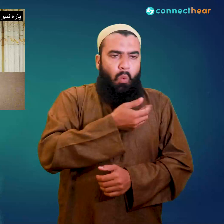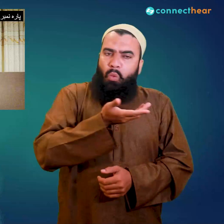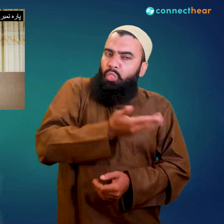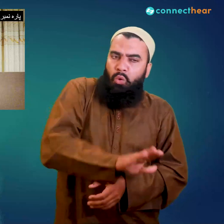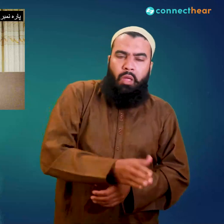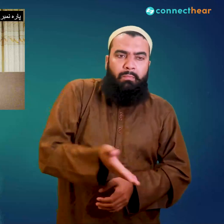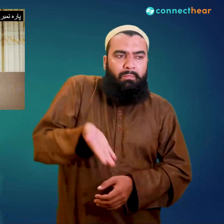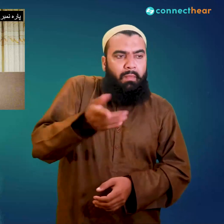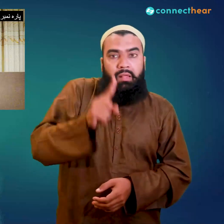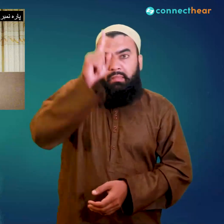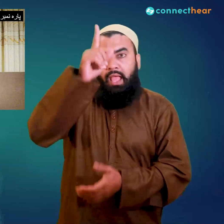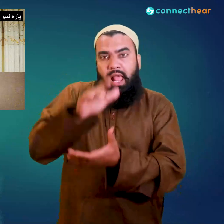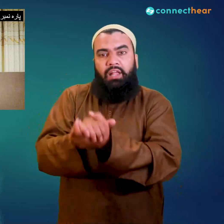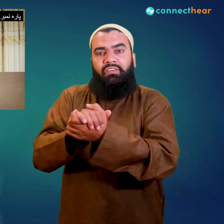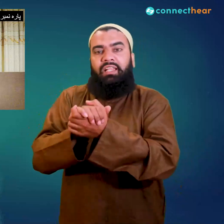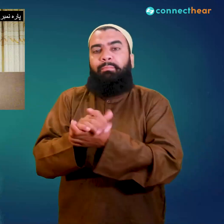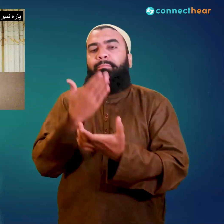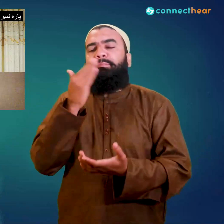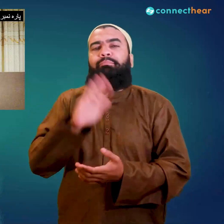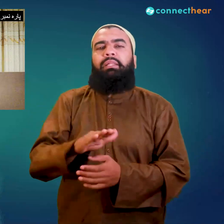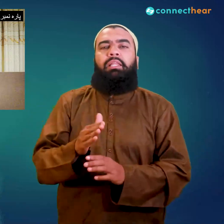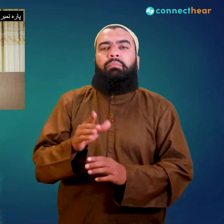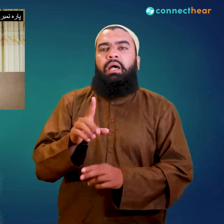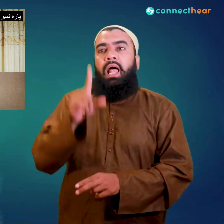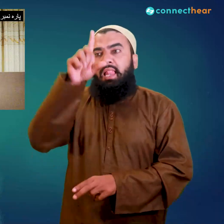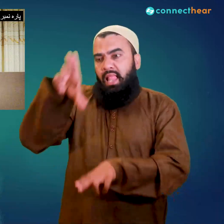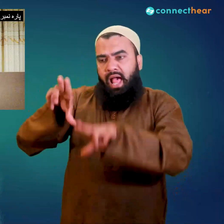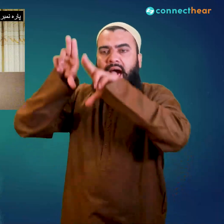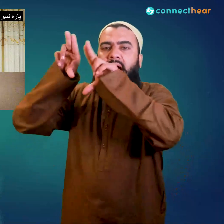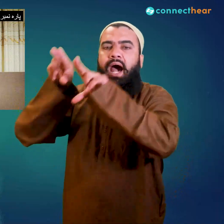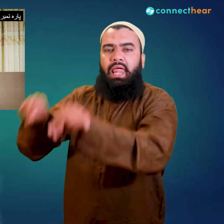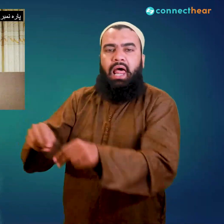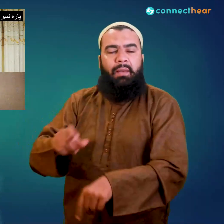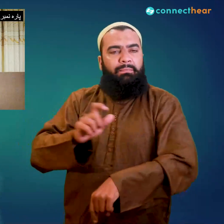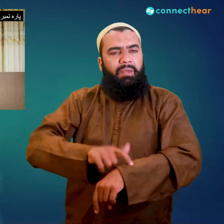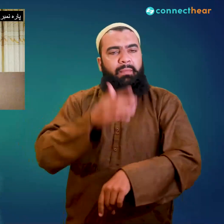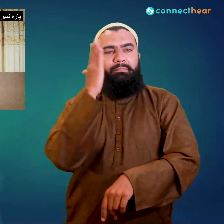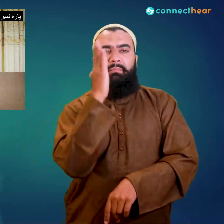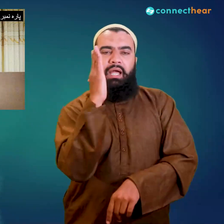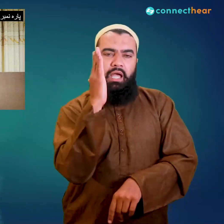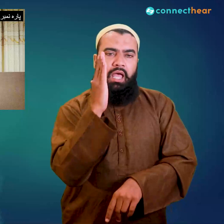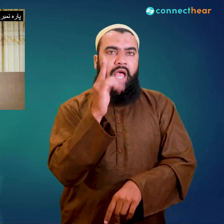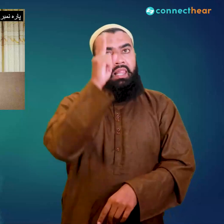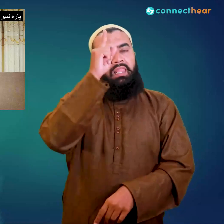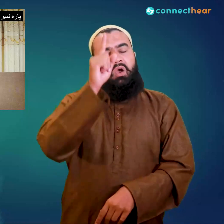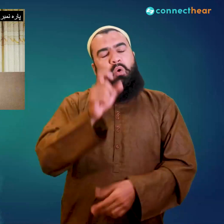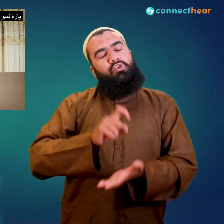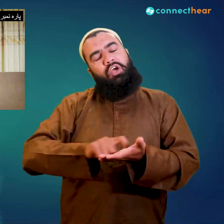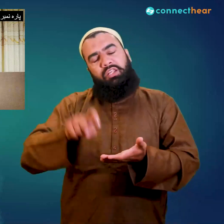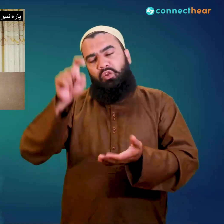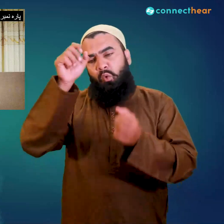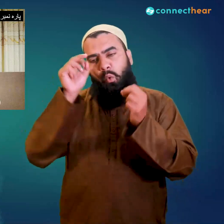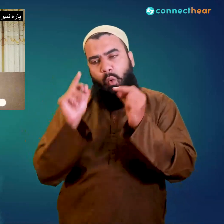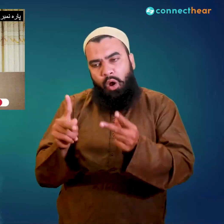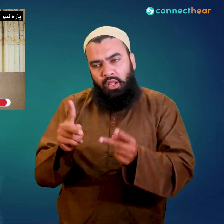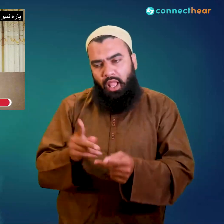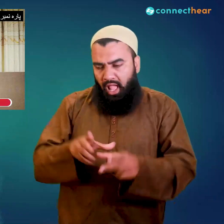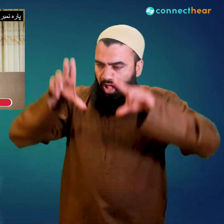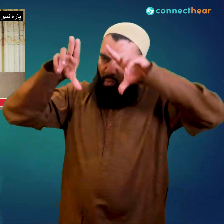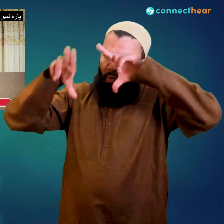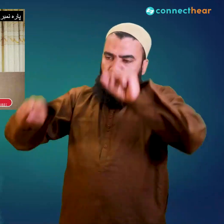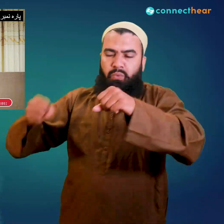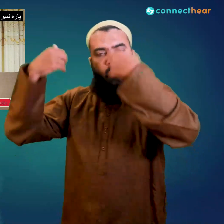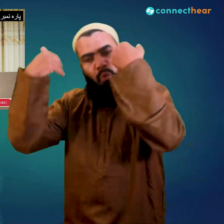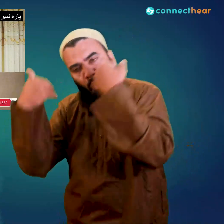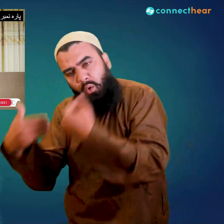یہ وعدہ عذاب کا ہے، چونکہ کفار یہ کہتے تھے آپ صلی اللہ علیہ وسلم سے کہ جس عذاب کا آپ ہم سے